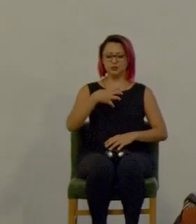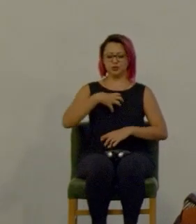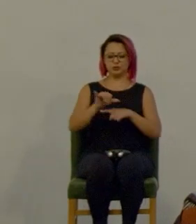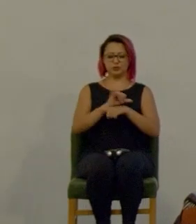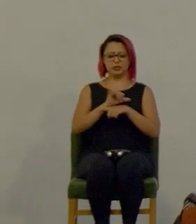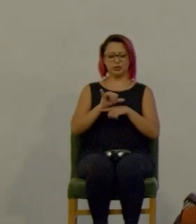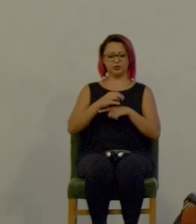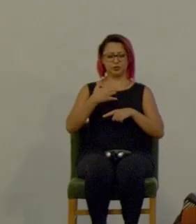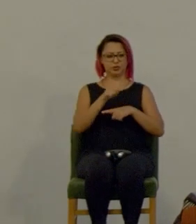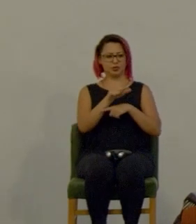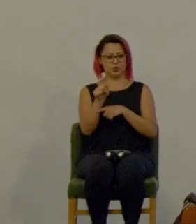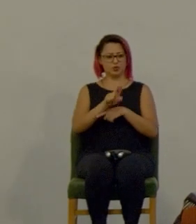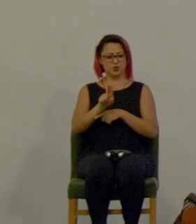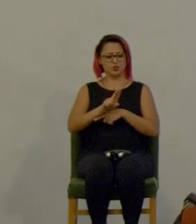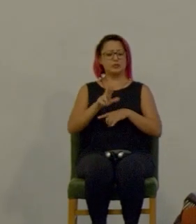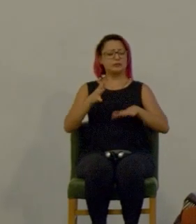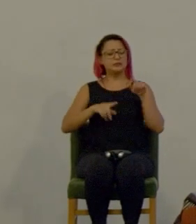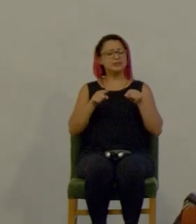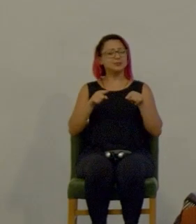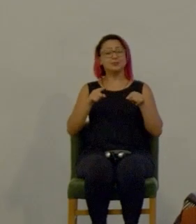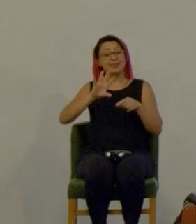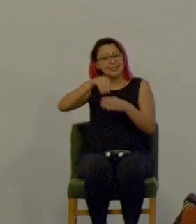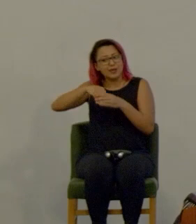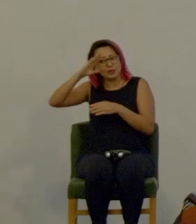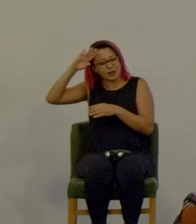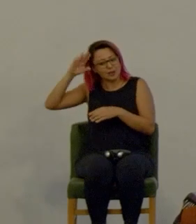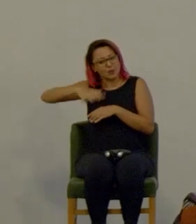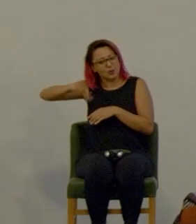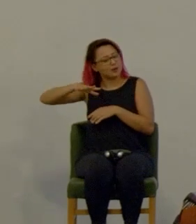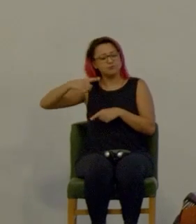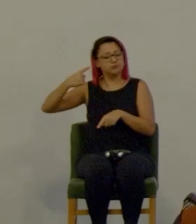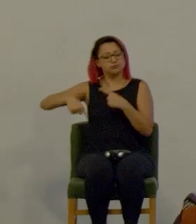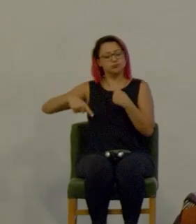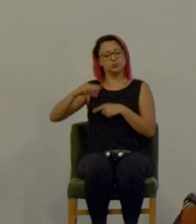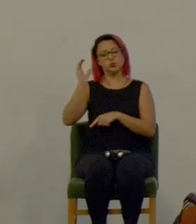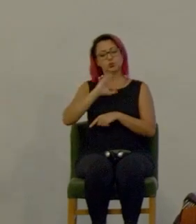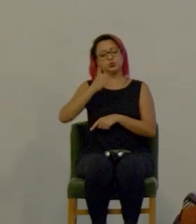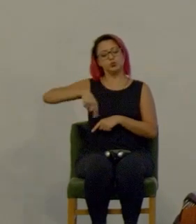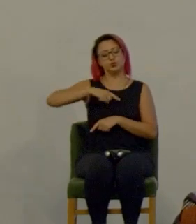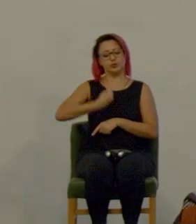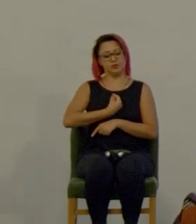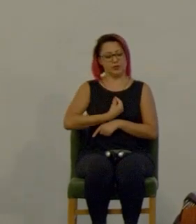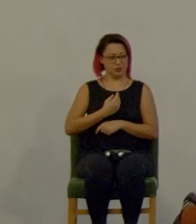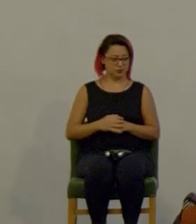utilizamos na academia, ele não é suficiente para trazer essa, né, para representar essa urgência que a gente está atravessando agora. Então,